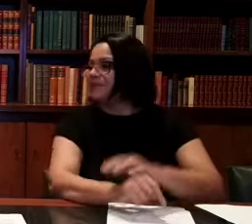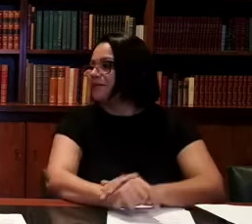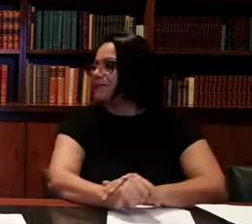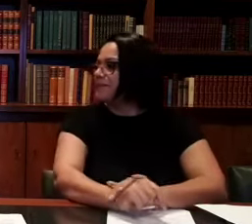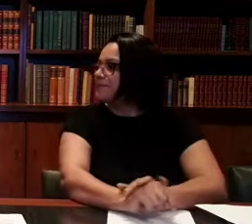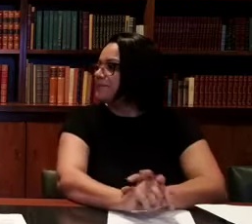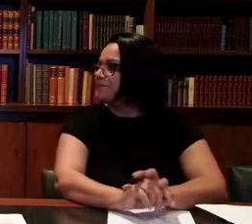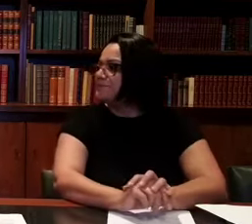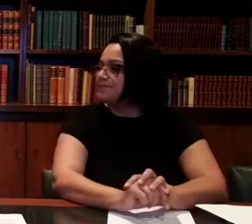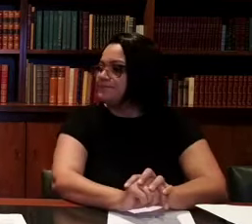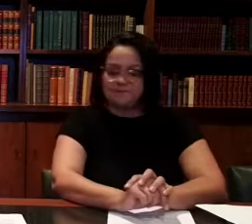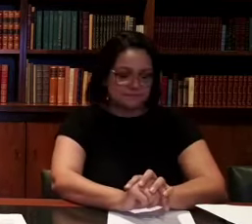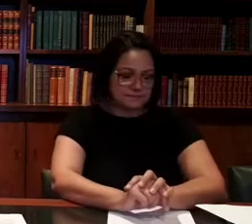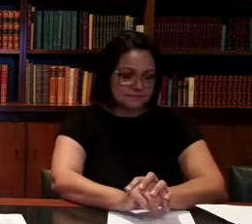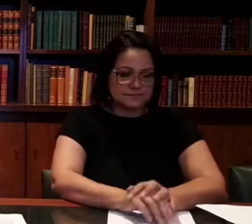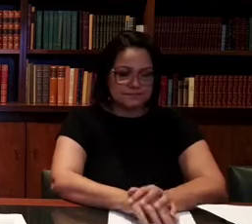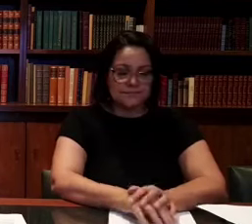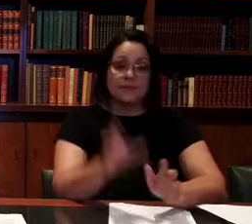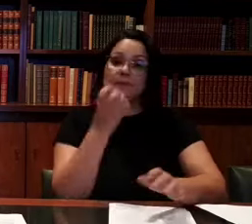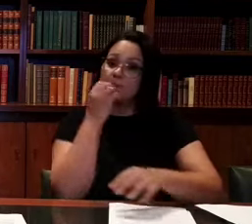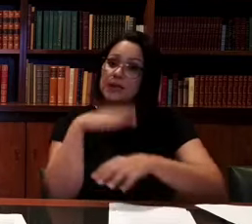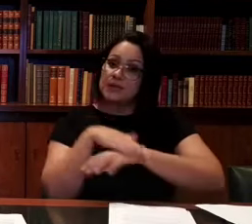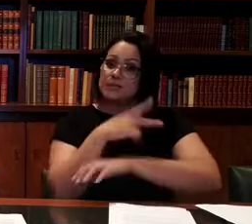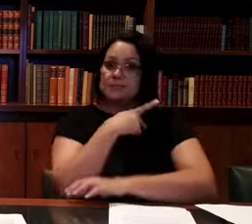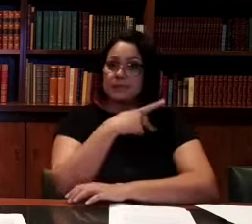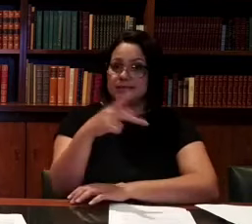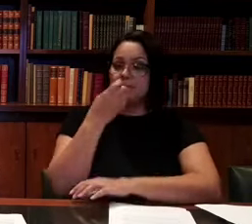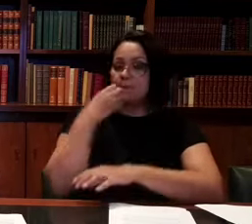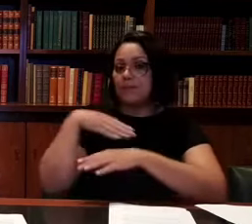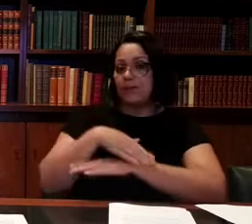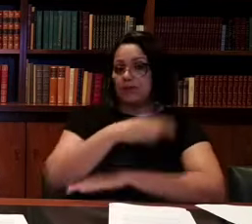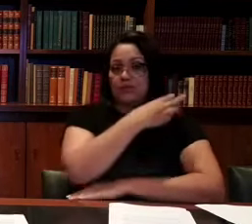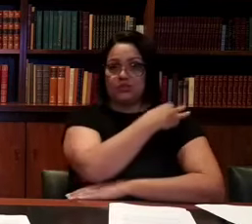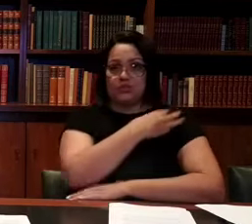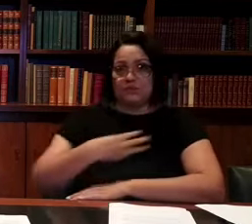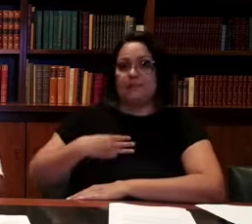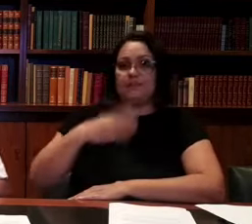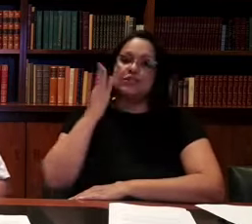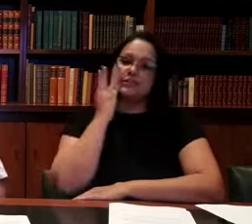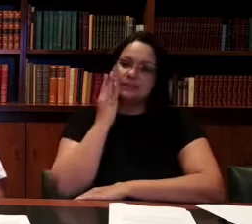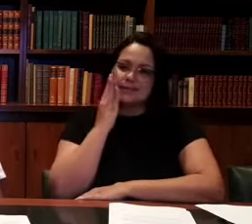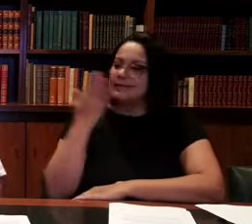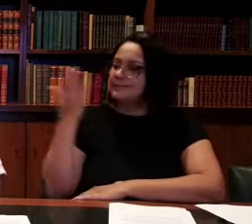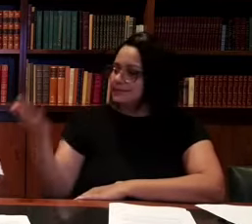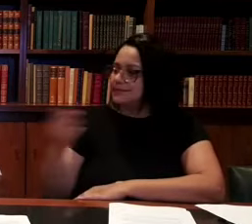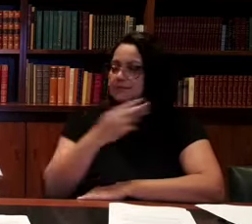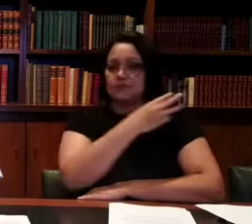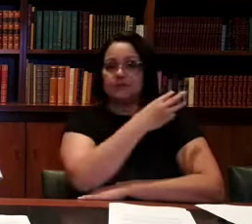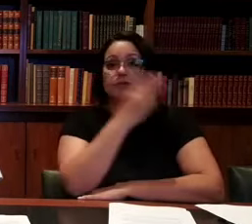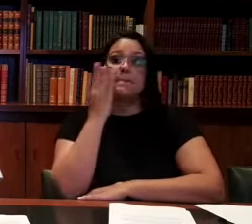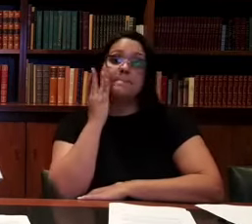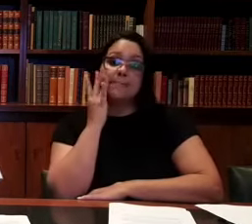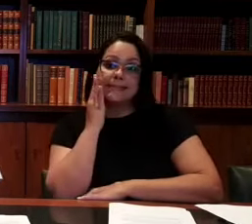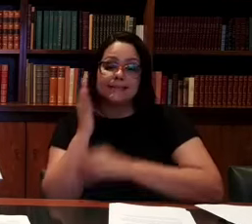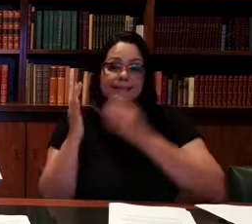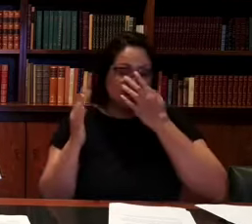e Oi boa noite presidente' boa noite Ministro Tarcísio a Ministro